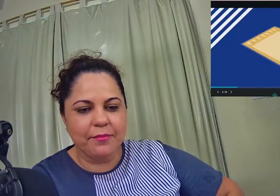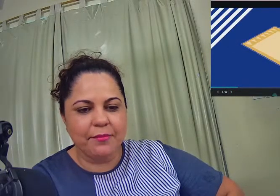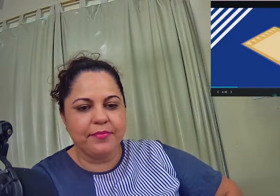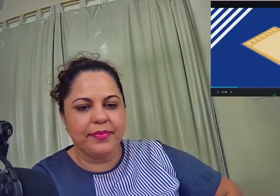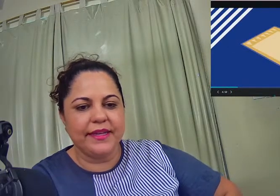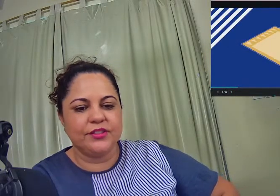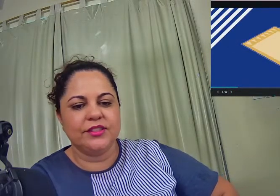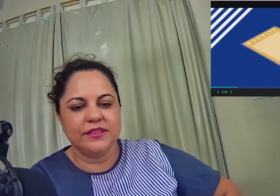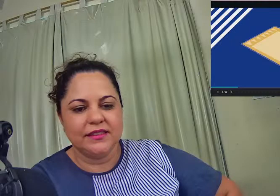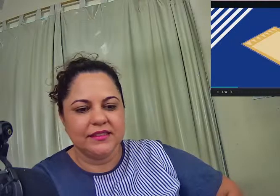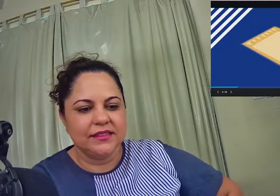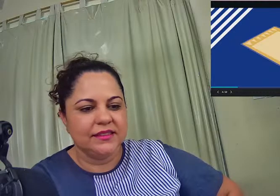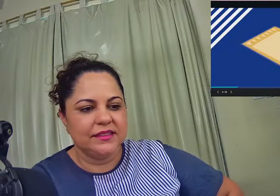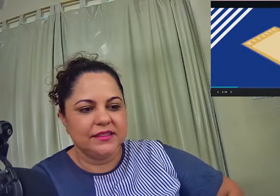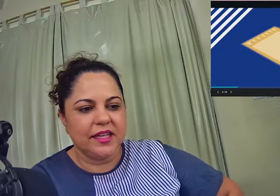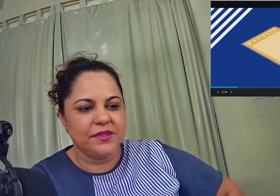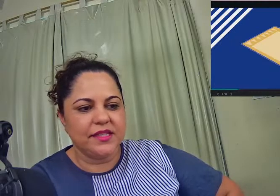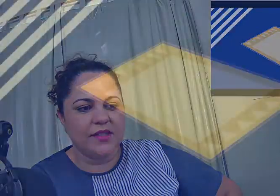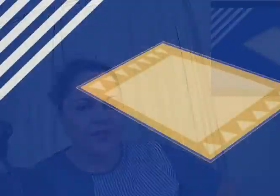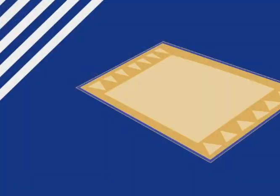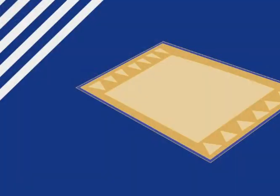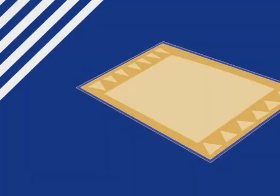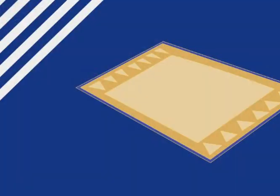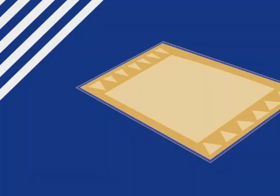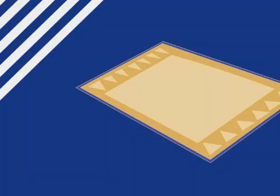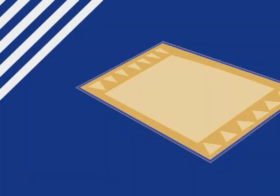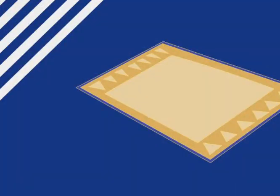Tapete. Temos aí um tapete.